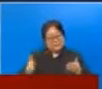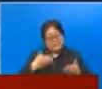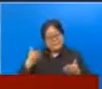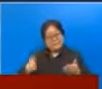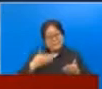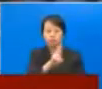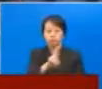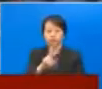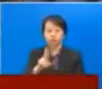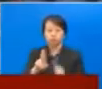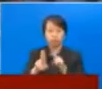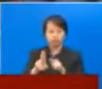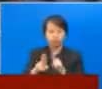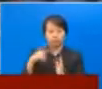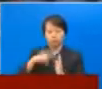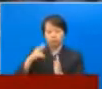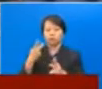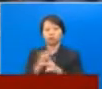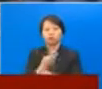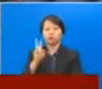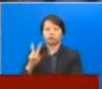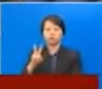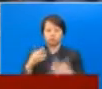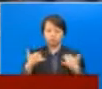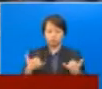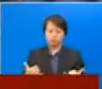dan platform digital RTM.